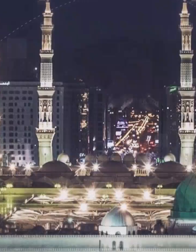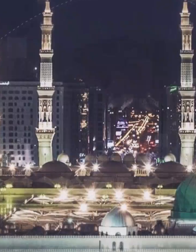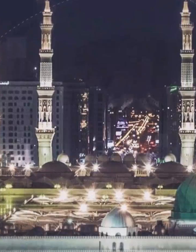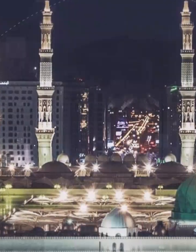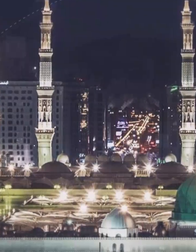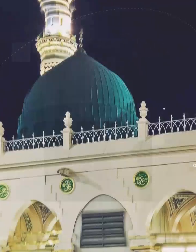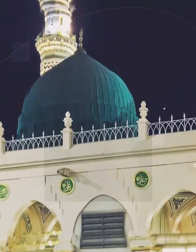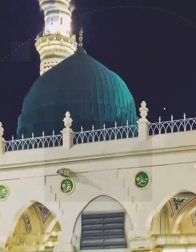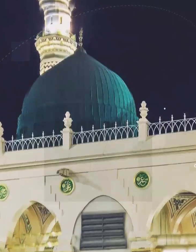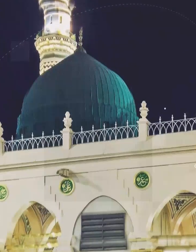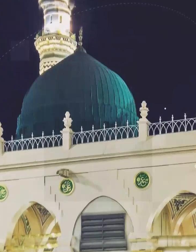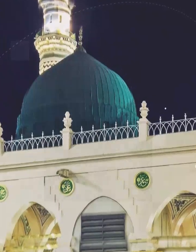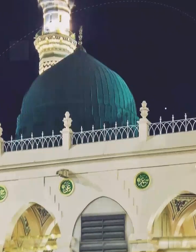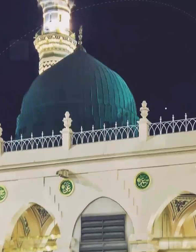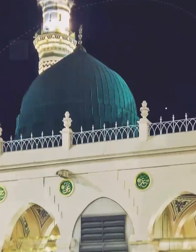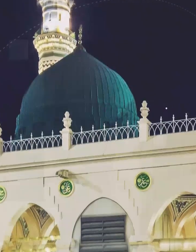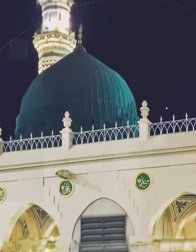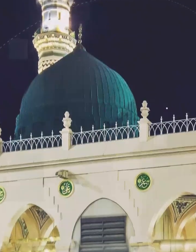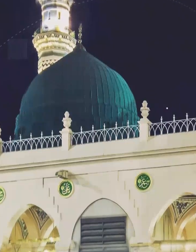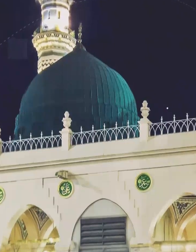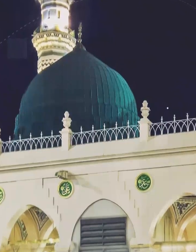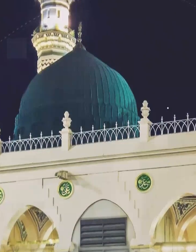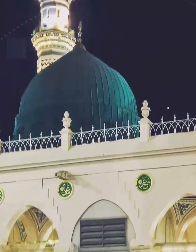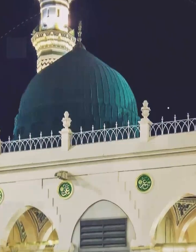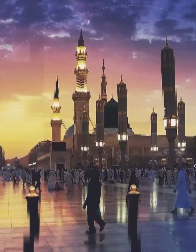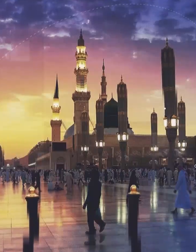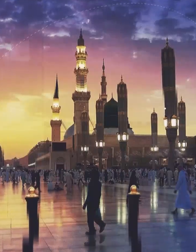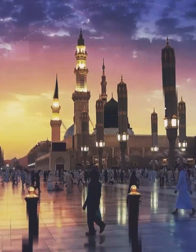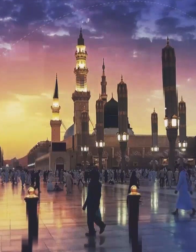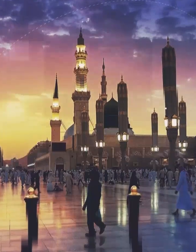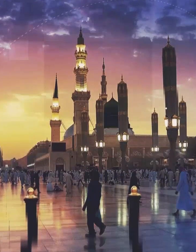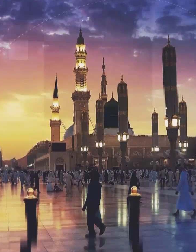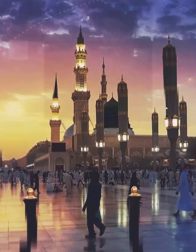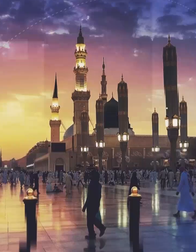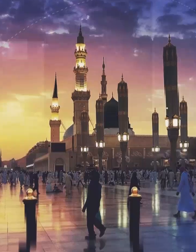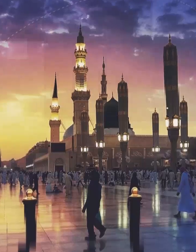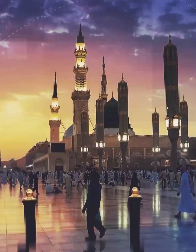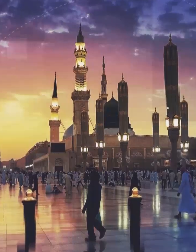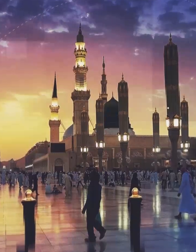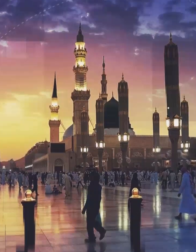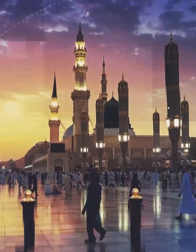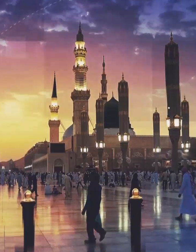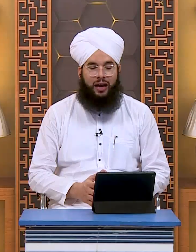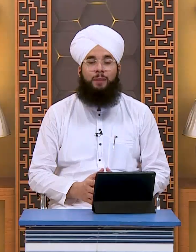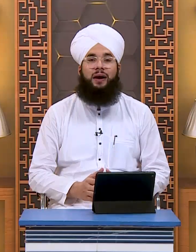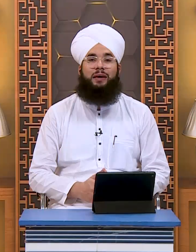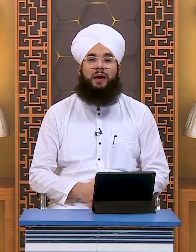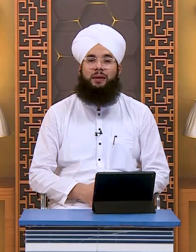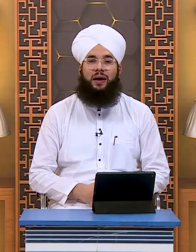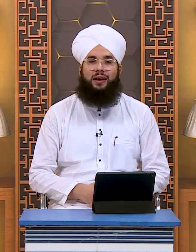हबीबल्लाह अस्सलातु वस्सलामु अलैका या नबियल्लाह व अला आलिका व अस्हाबिका या नूरल्लाह। अल्लाह पाक के प्यारे प्यारे